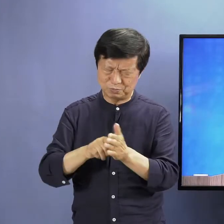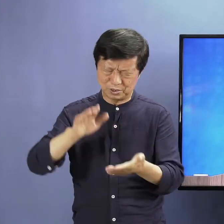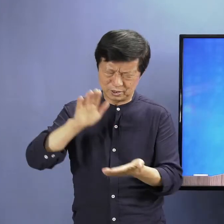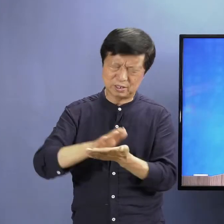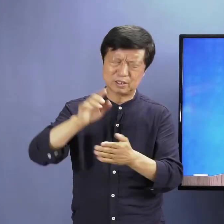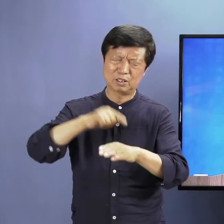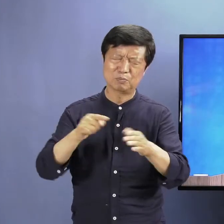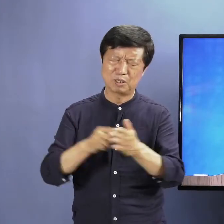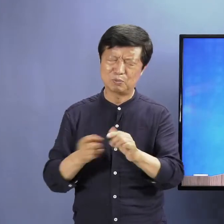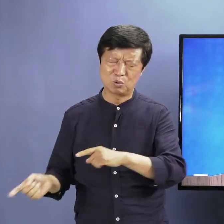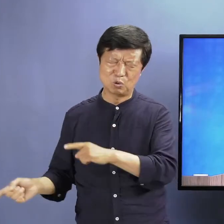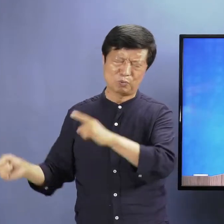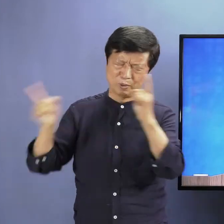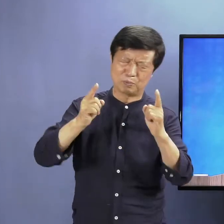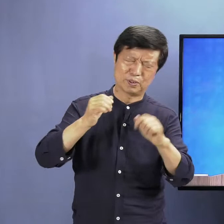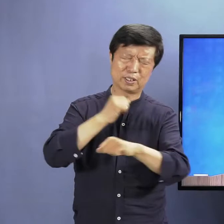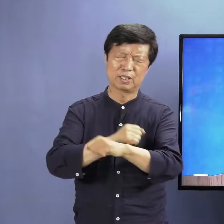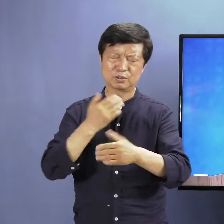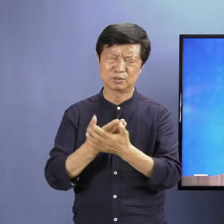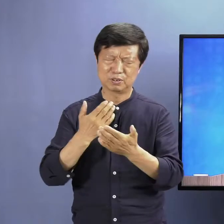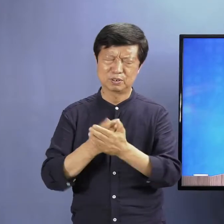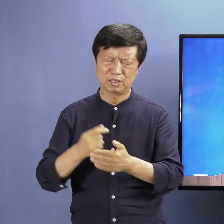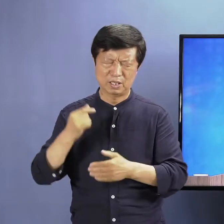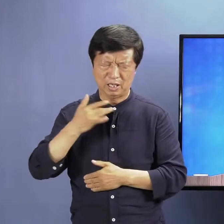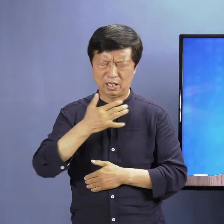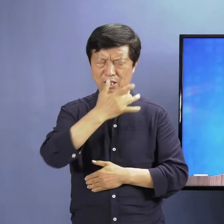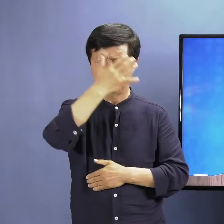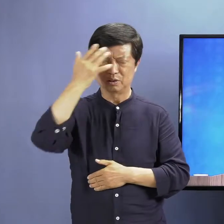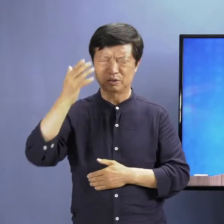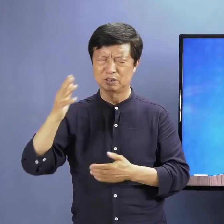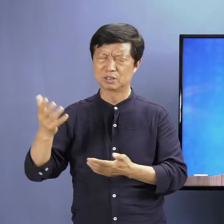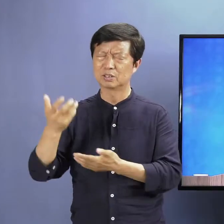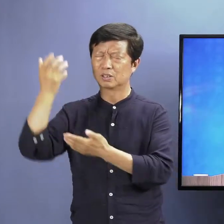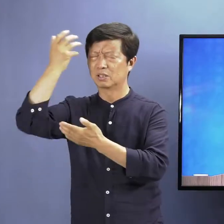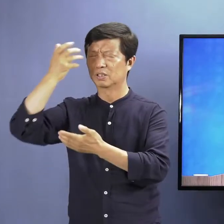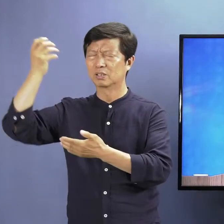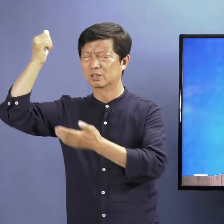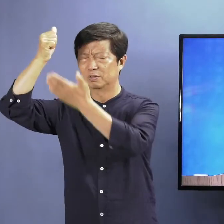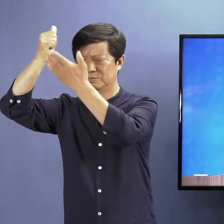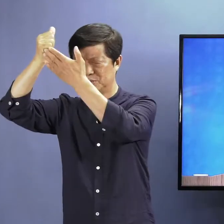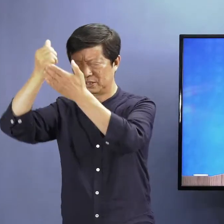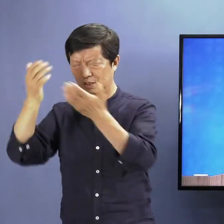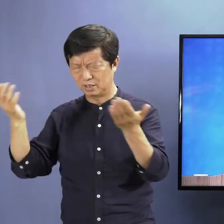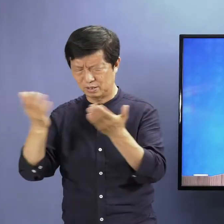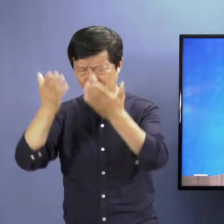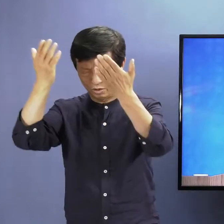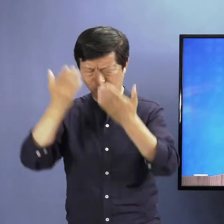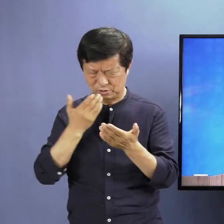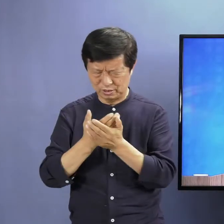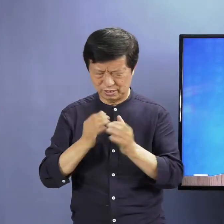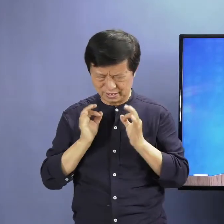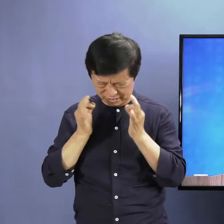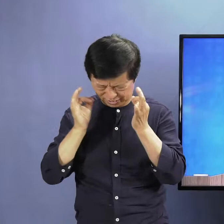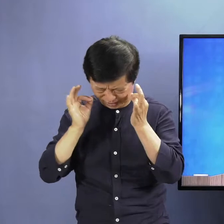주시옵소서. 아름다울 수 있도록 성님 역사하여 주시옵소서. 간구합니다.